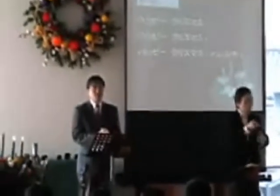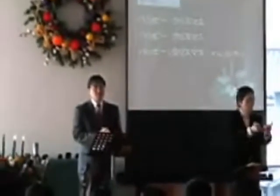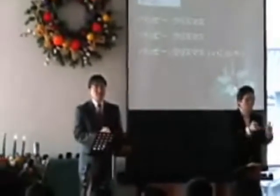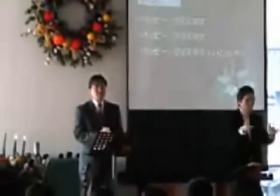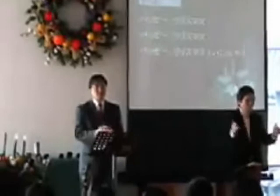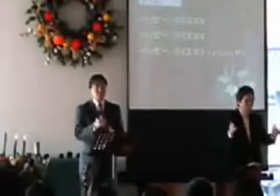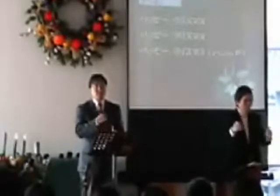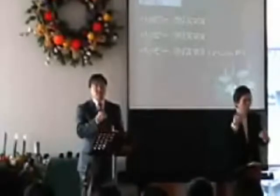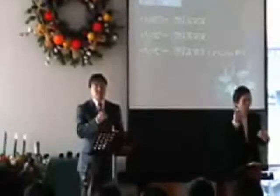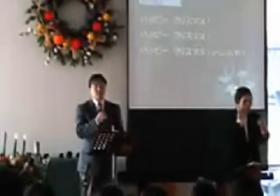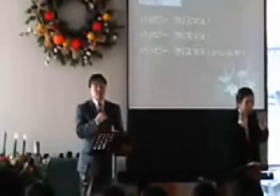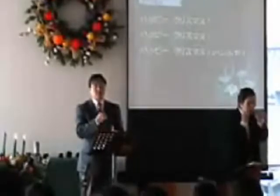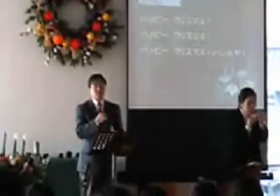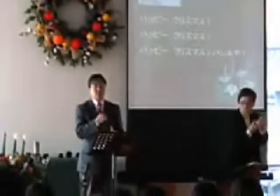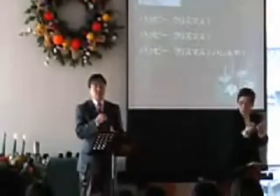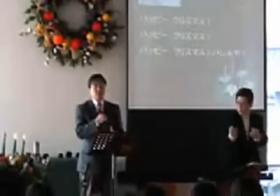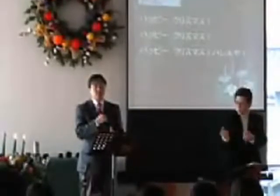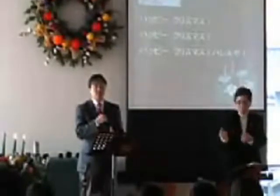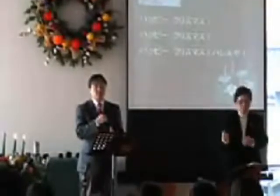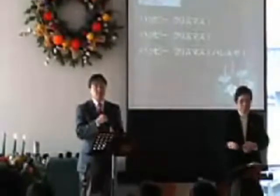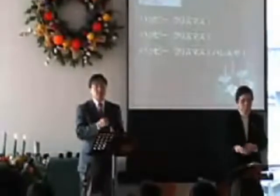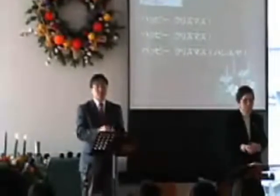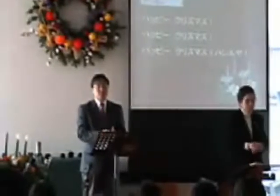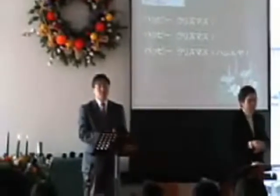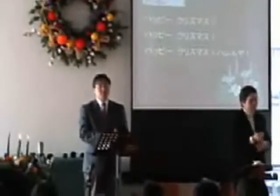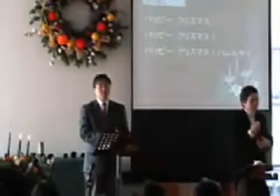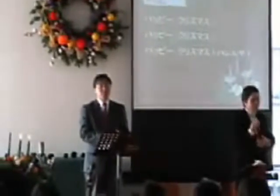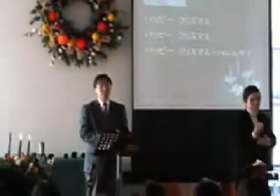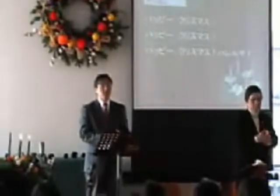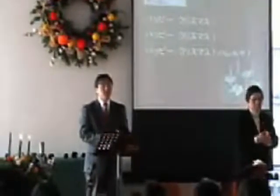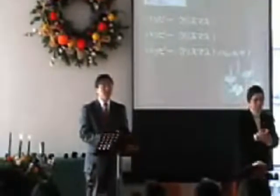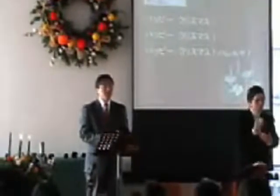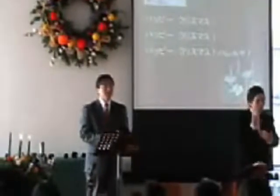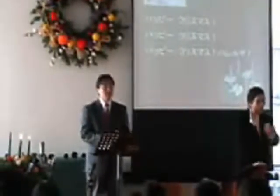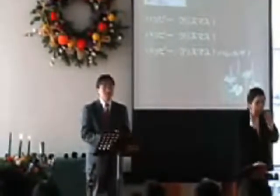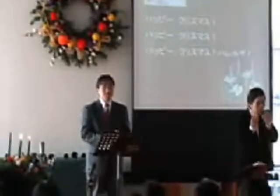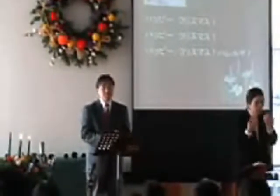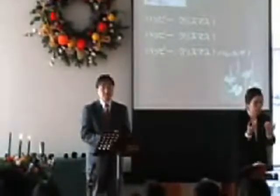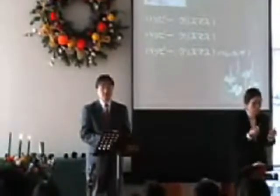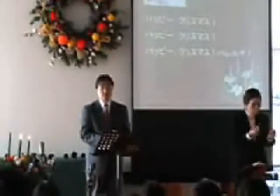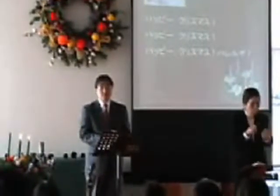のはこのイエス様がお生まれになったということはですね、